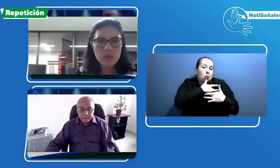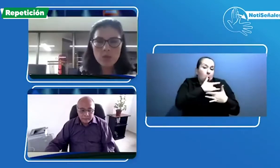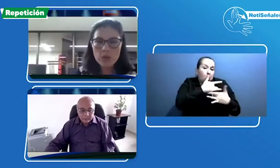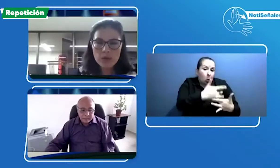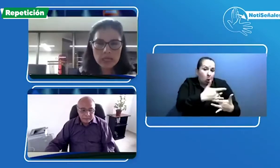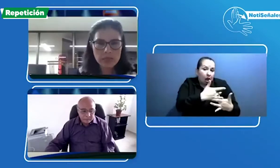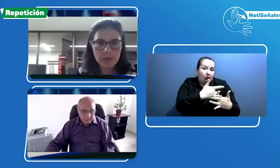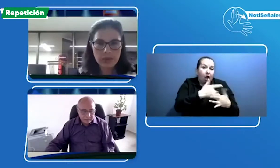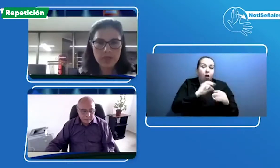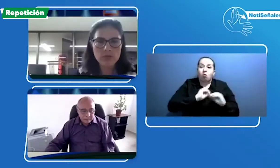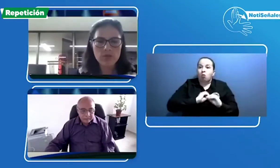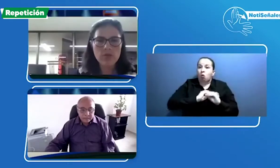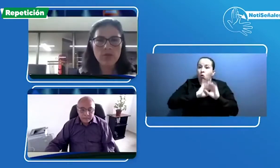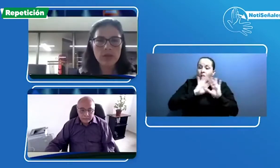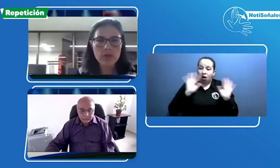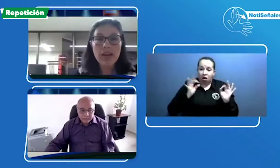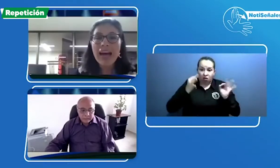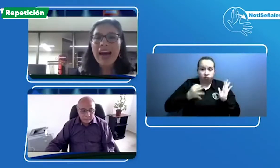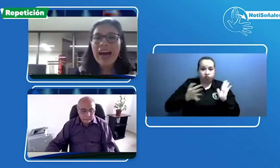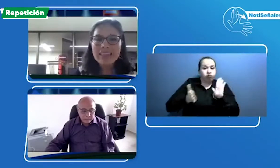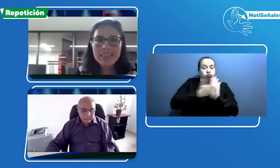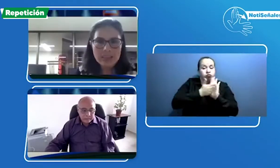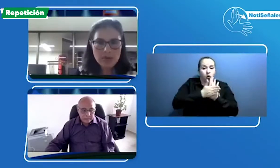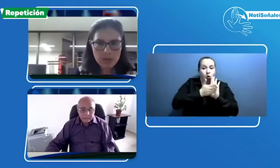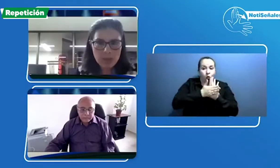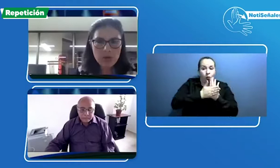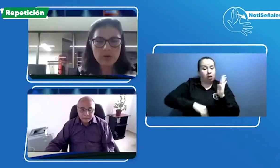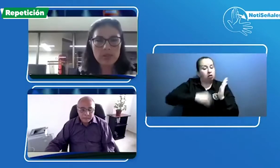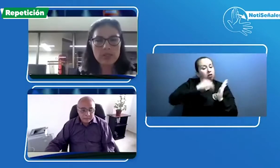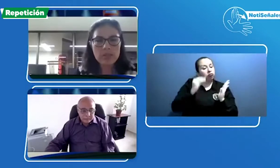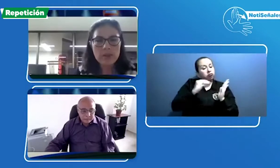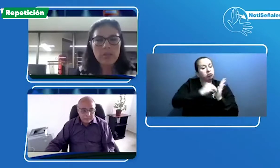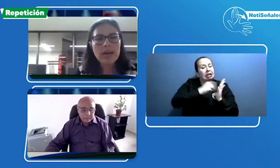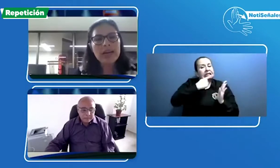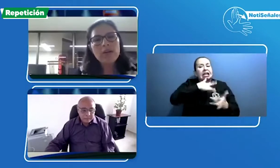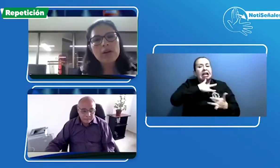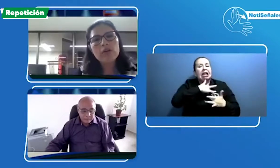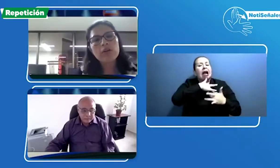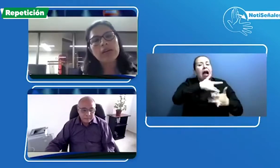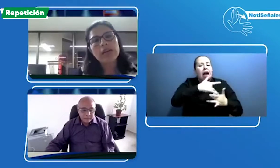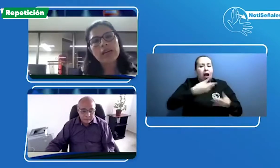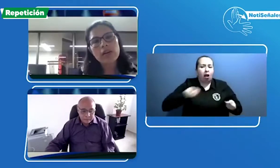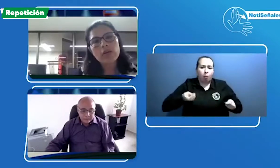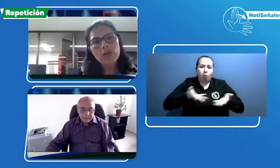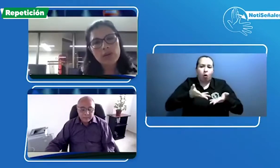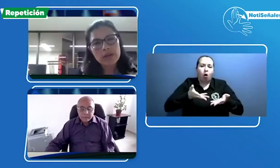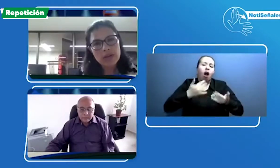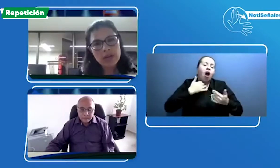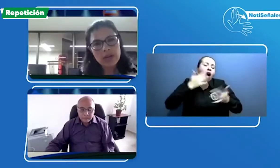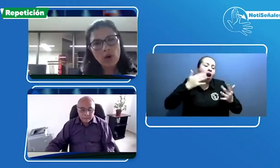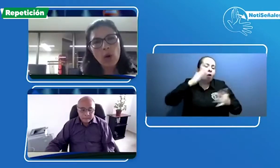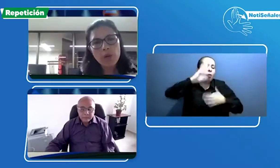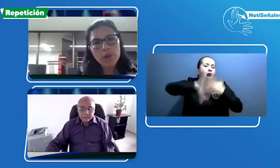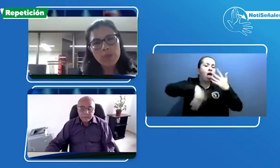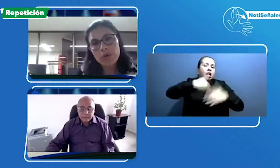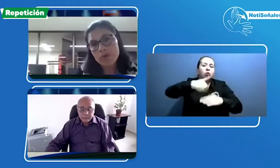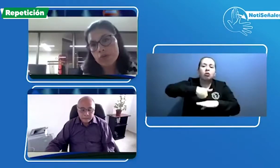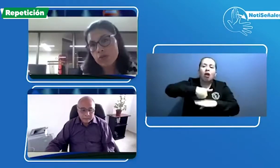debe quedar muy expresa en un documento hace esos aportes para que luego no genere un cobro